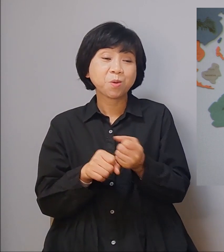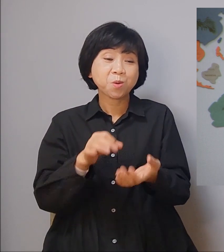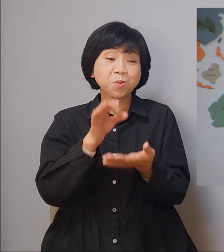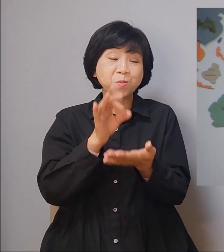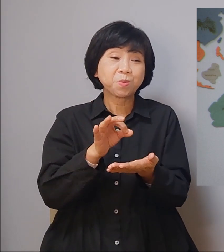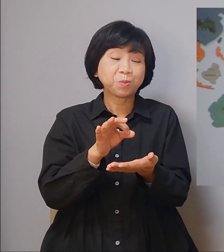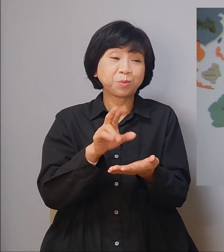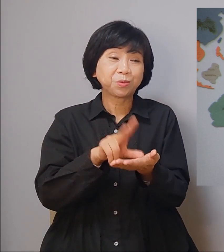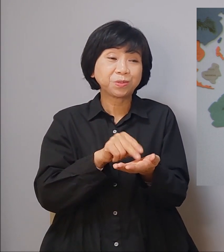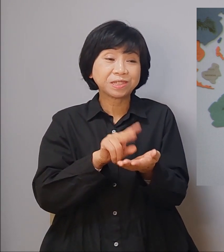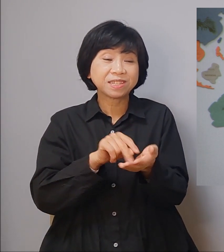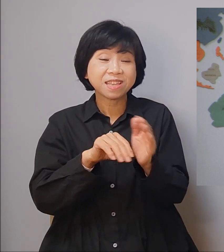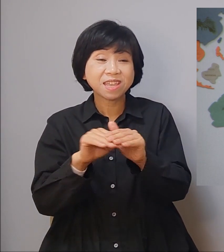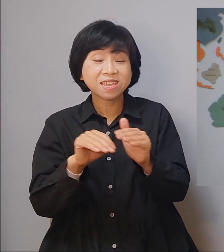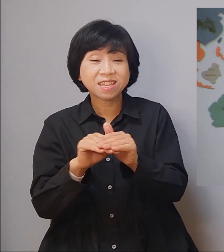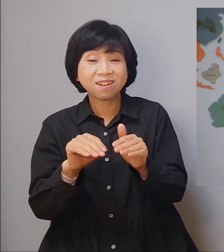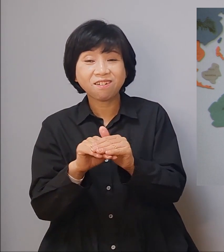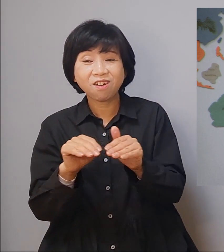시작하는 거예요.